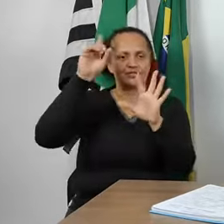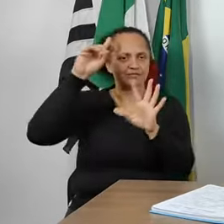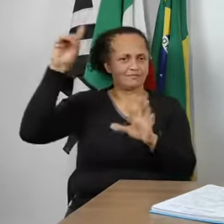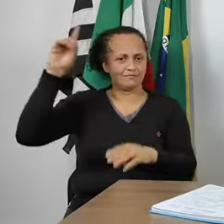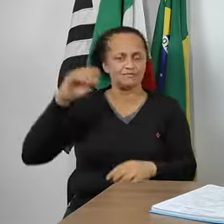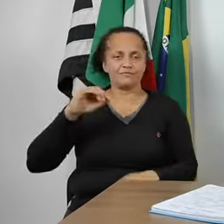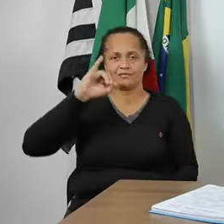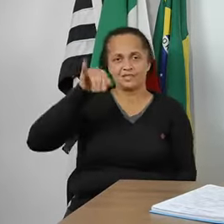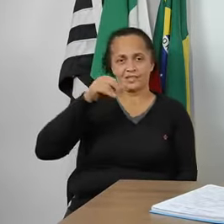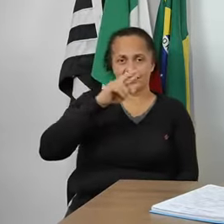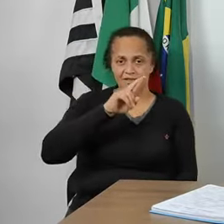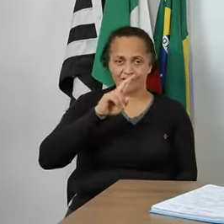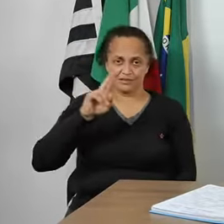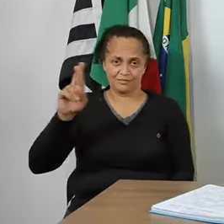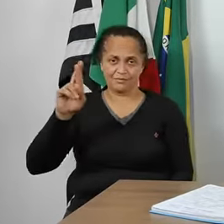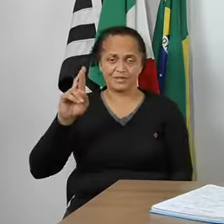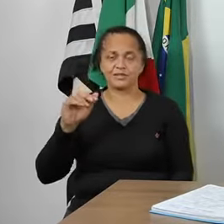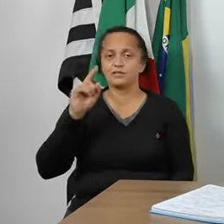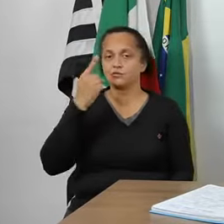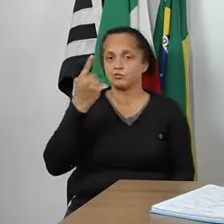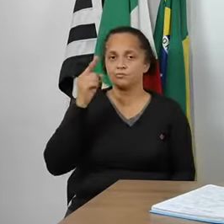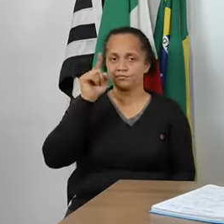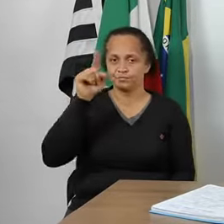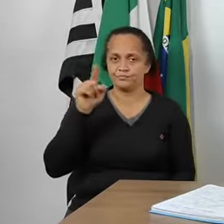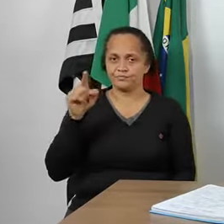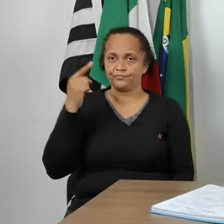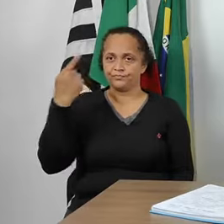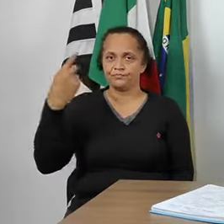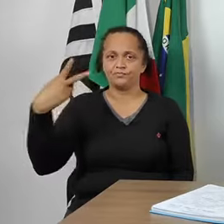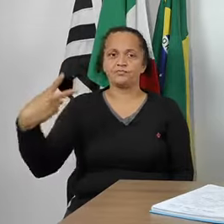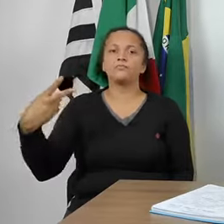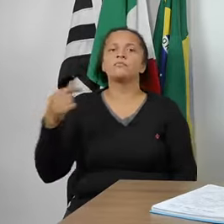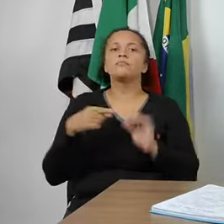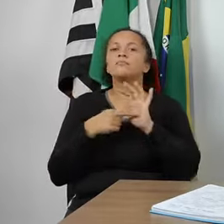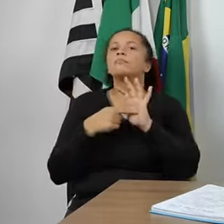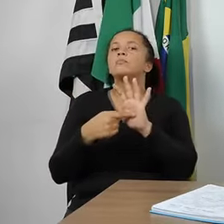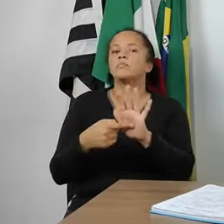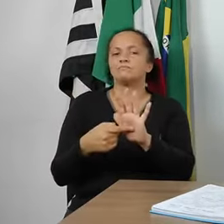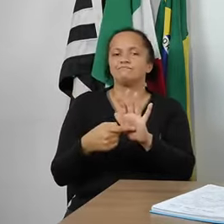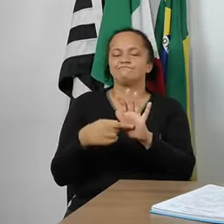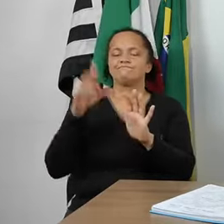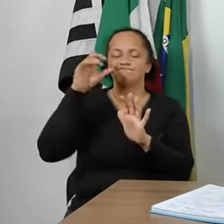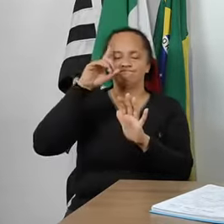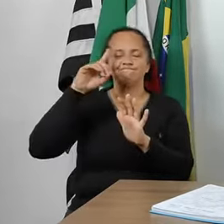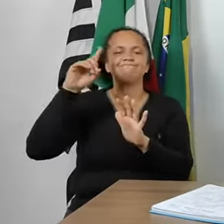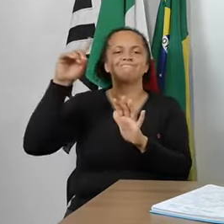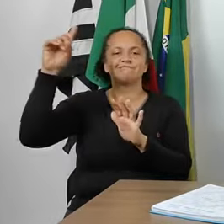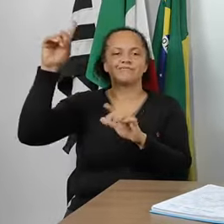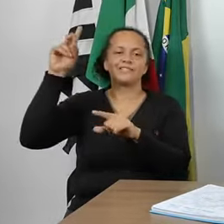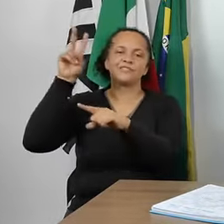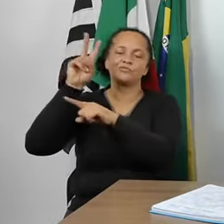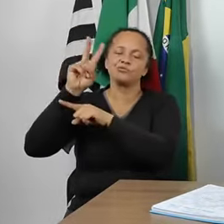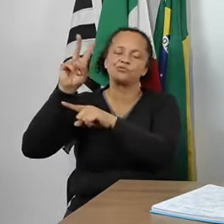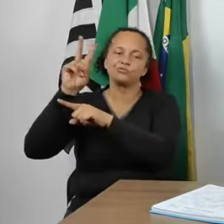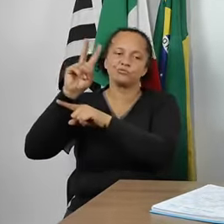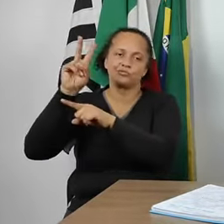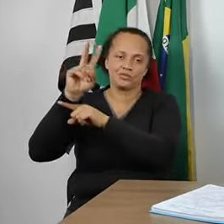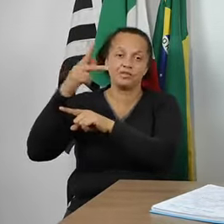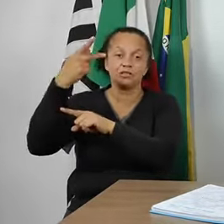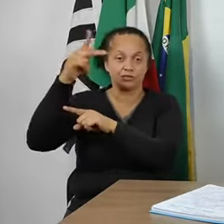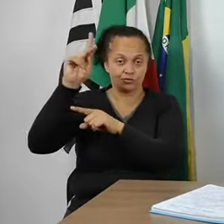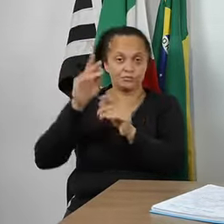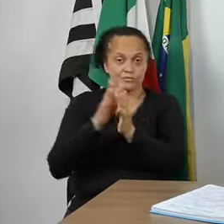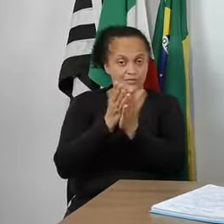Jeremias, capítulo 1, versículo 12, diz assim, ó, Deus vela por sua palavra